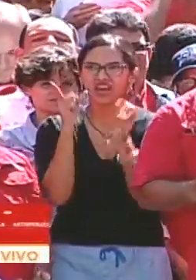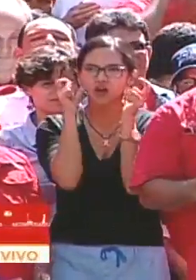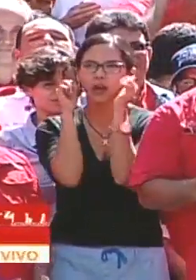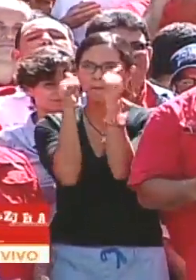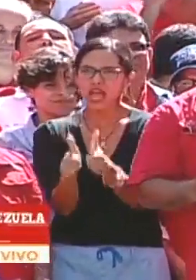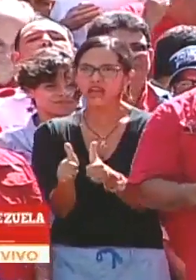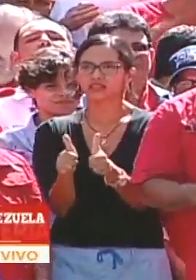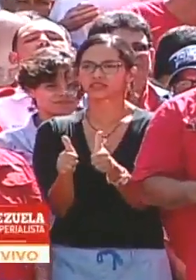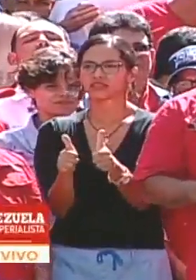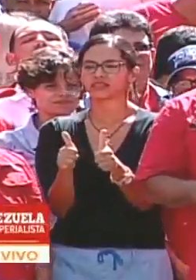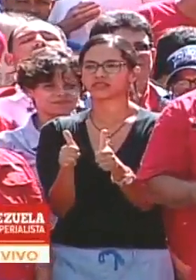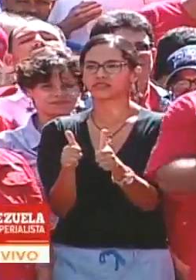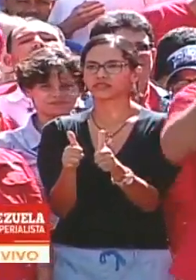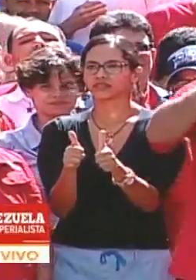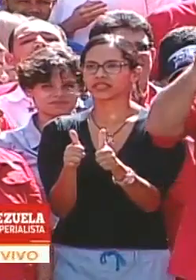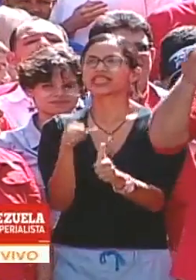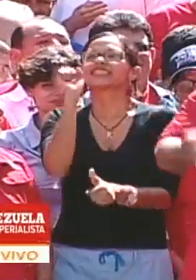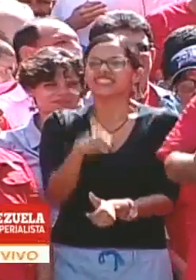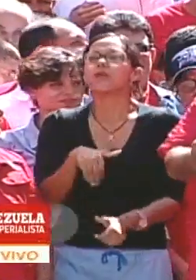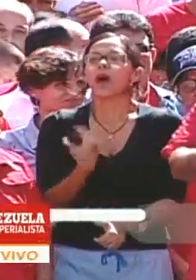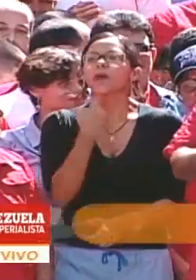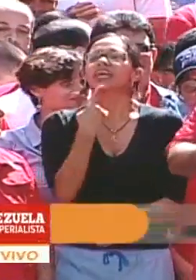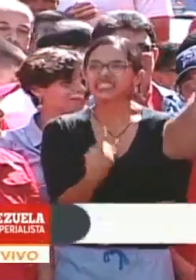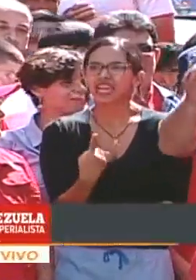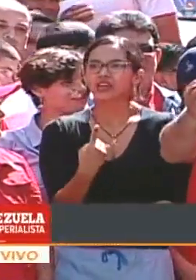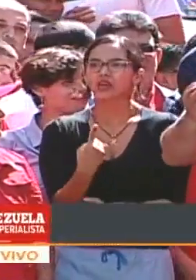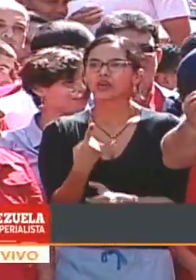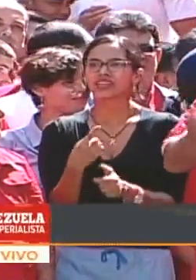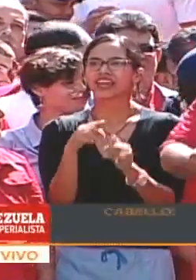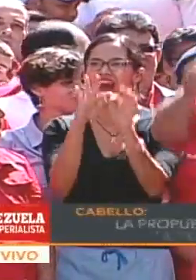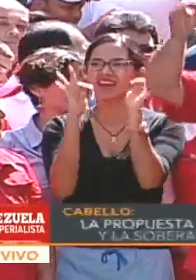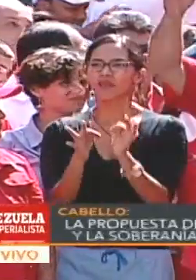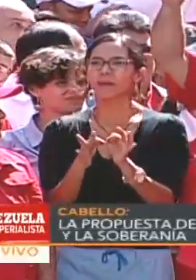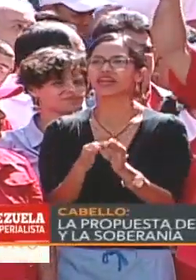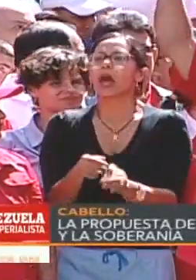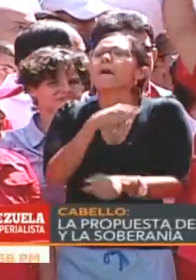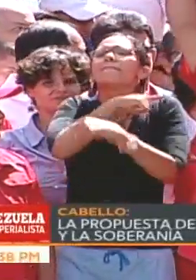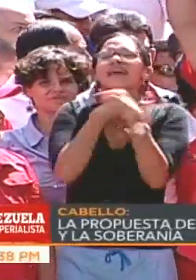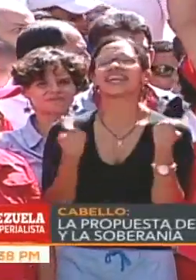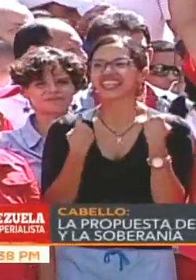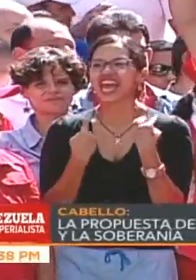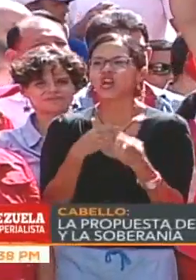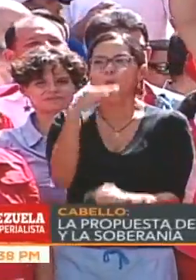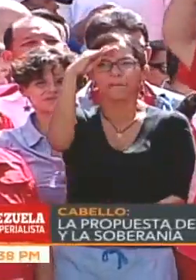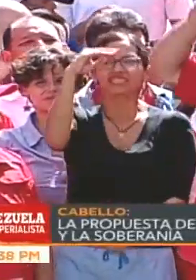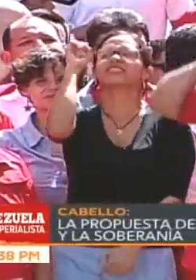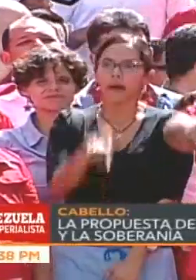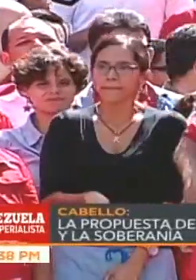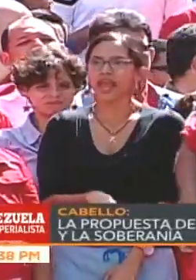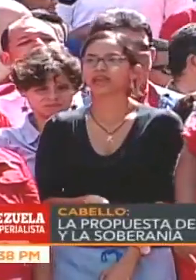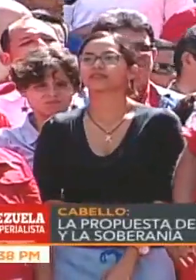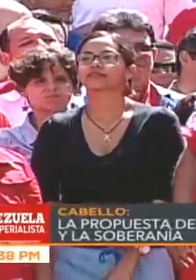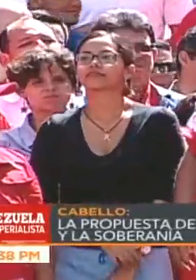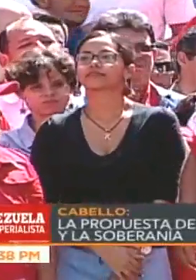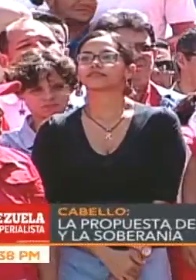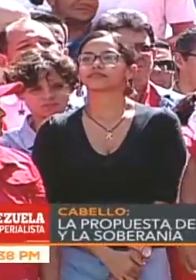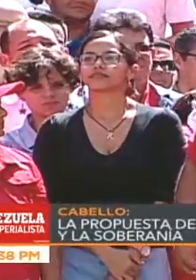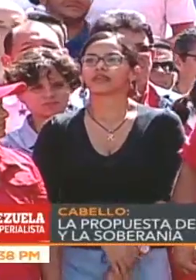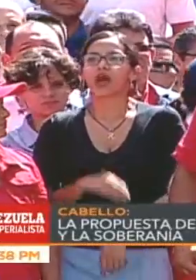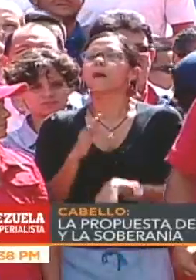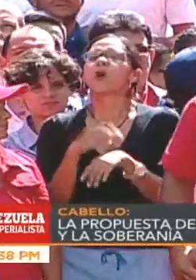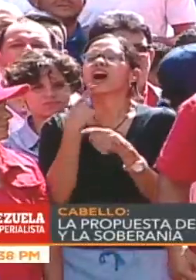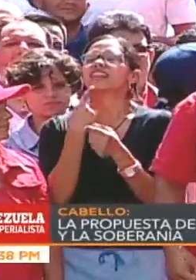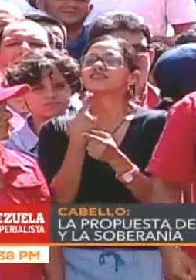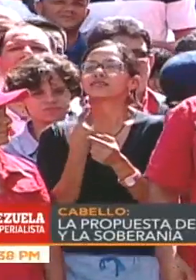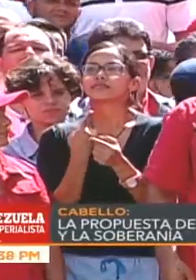bien. Si podemos decirlo de esta manera, perdieron en lo militar también. ¿Por qué